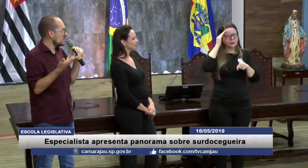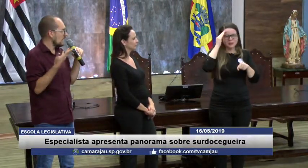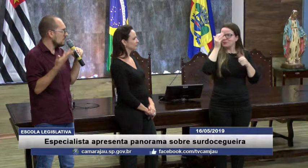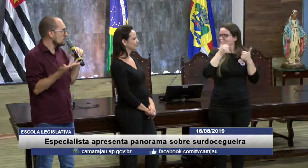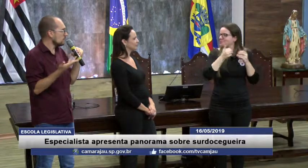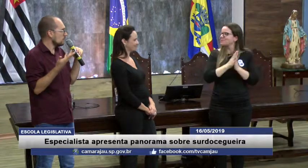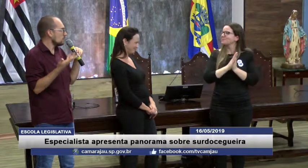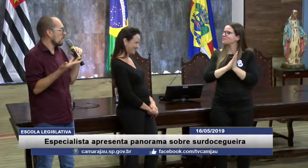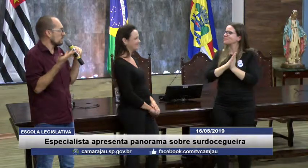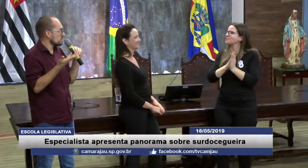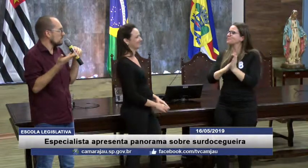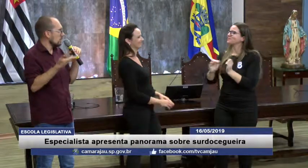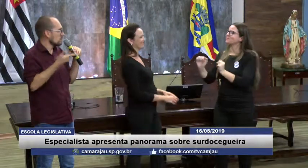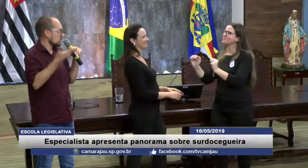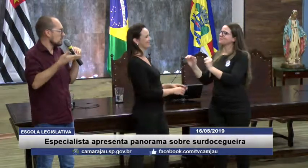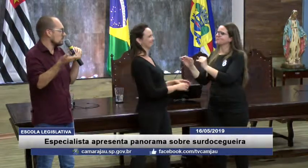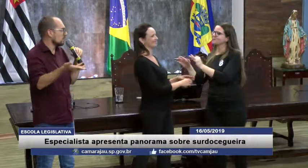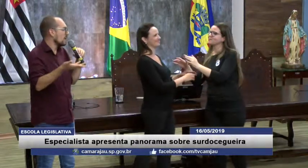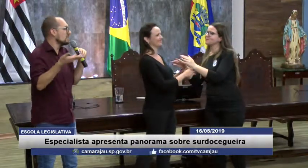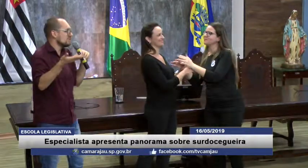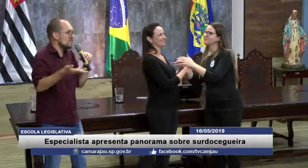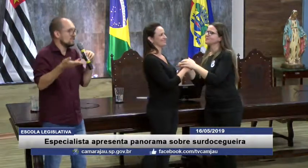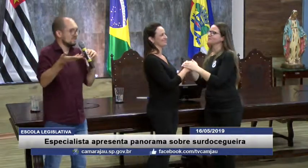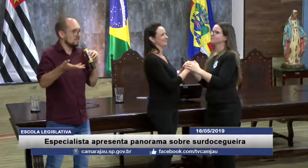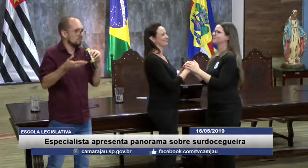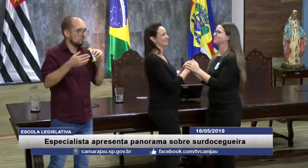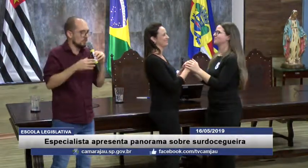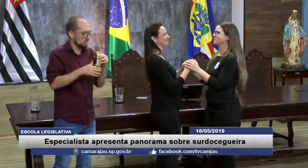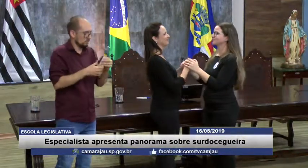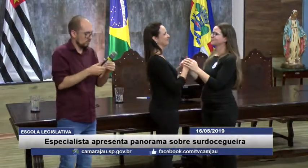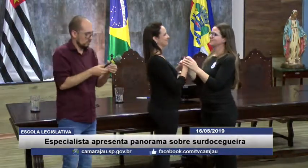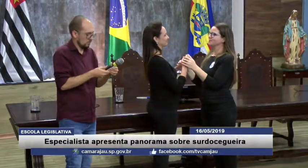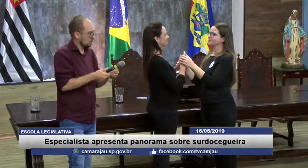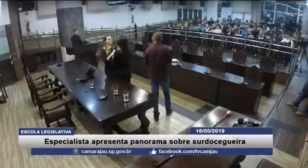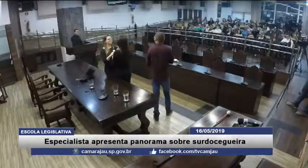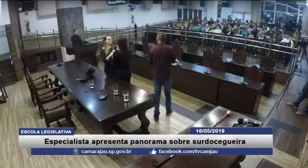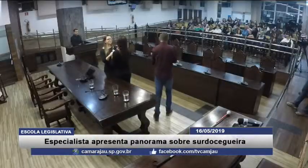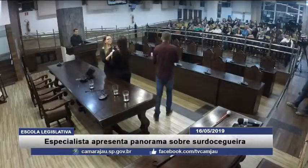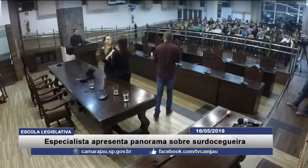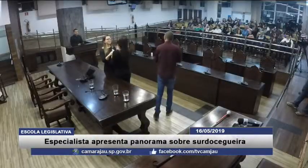mas é isso que eu espero que vocês façam, que sejam também agentes aí divulgando.